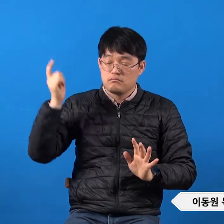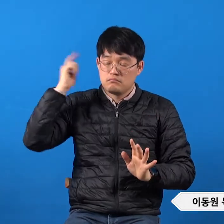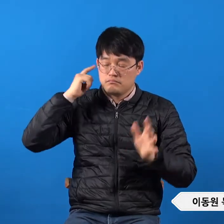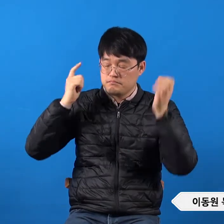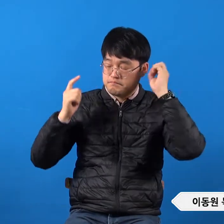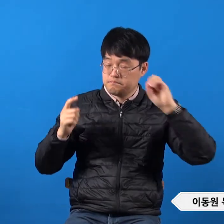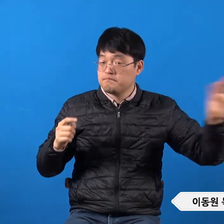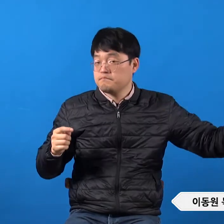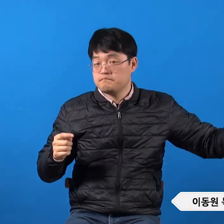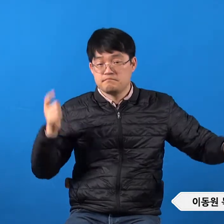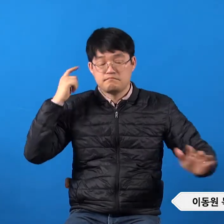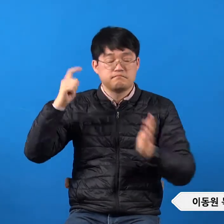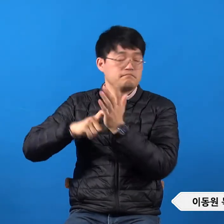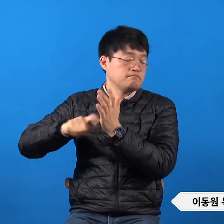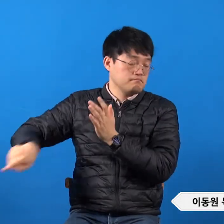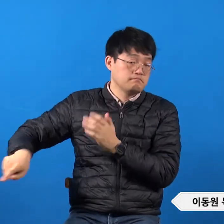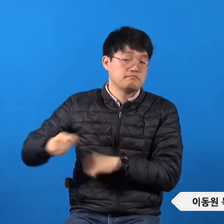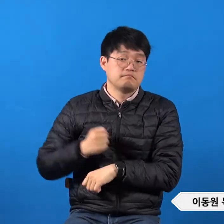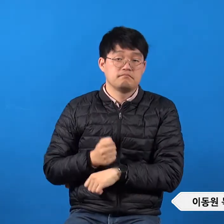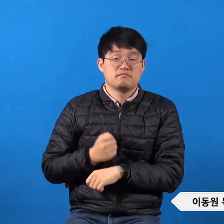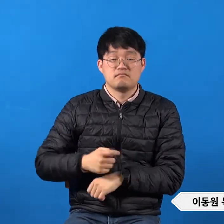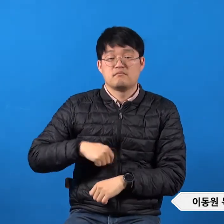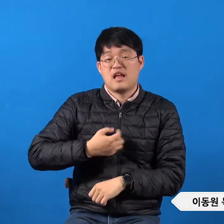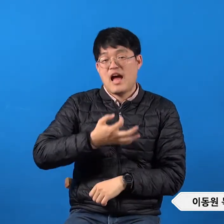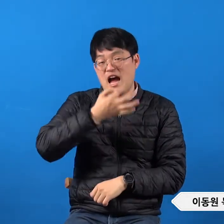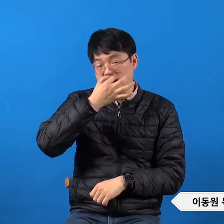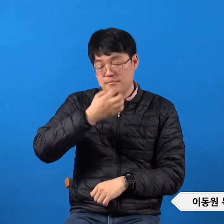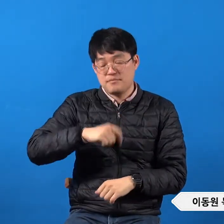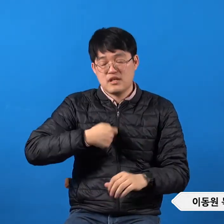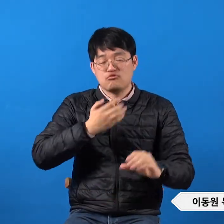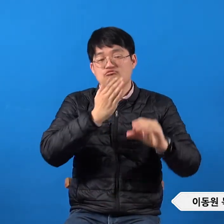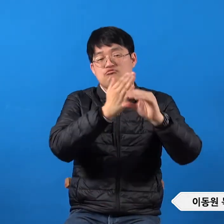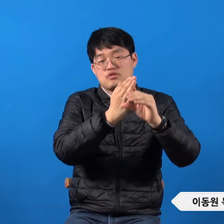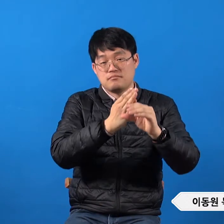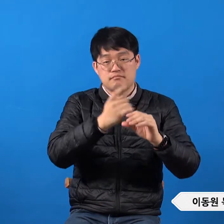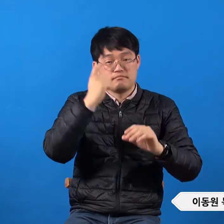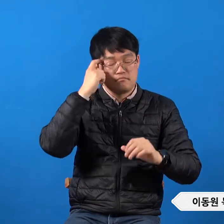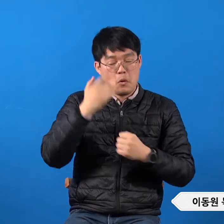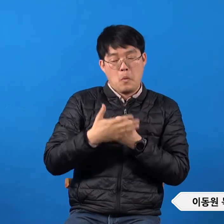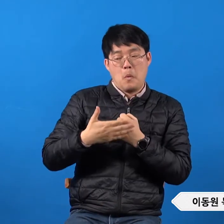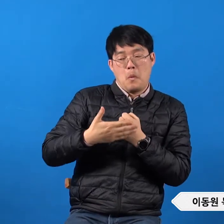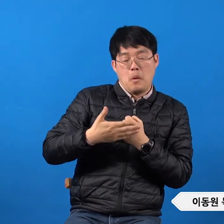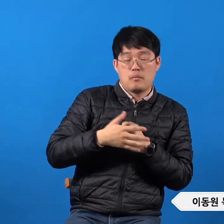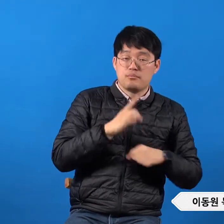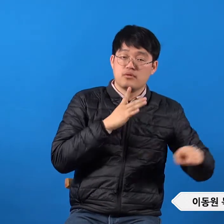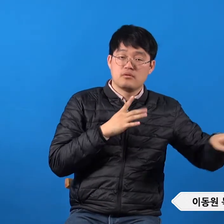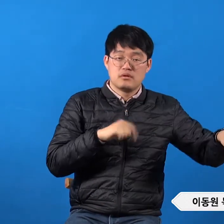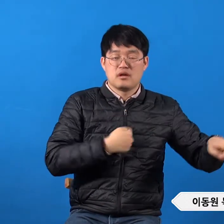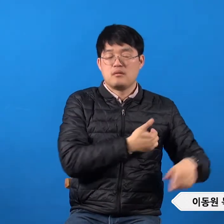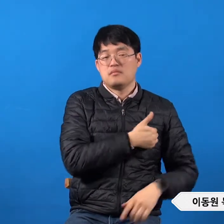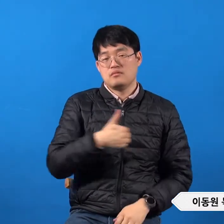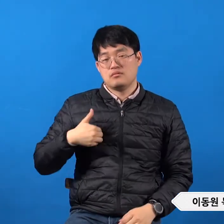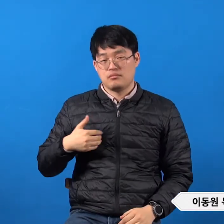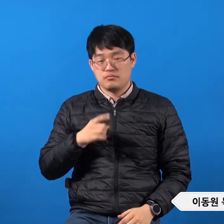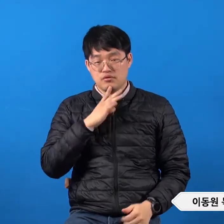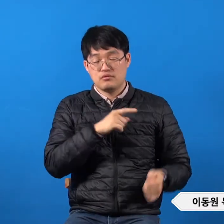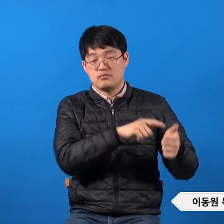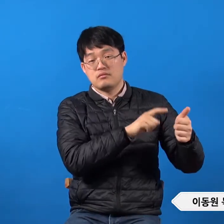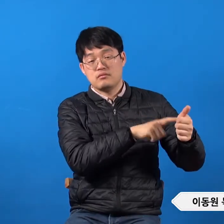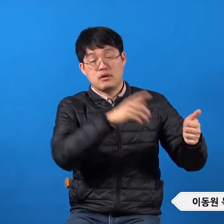적용되지 않는 사람입니다. 자기 욕심밖에 없어요. 자기 이기심밖에 없어요. 자기 만족밖에는